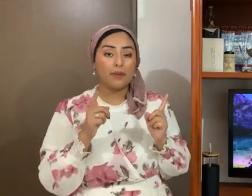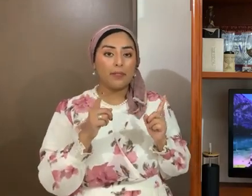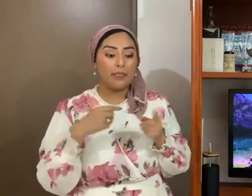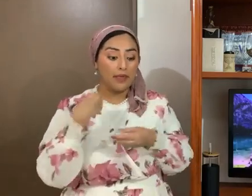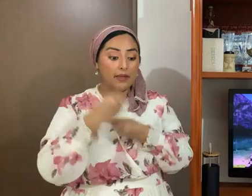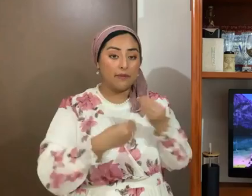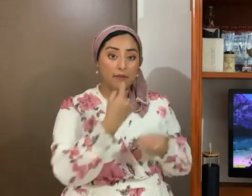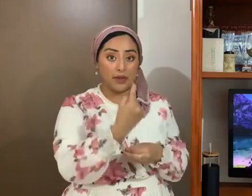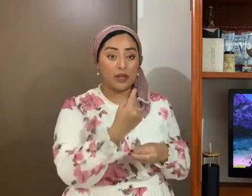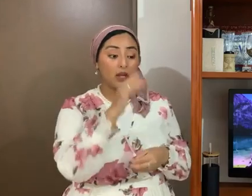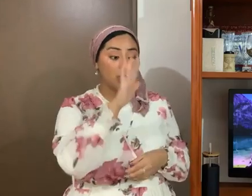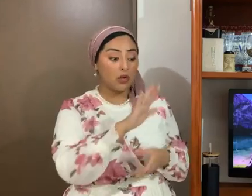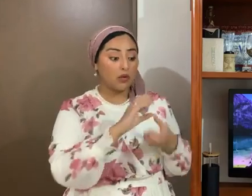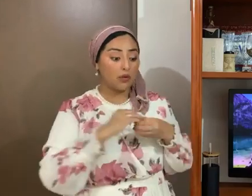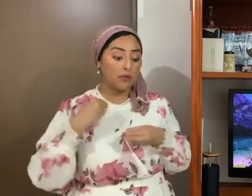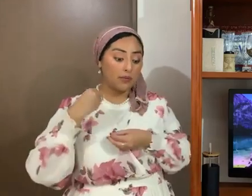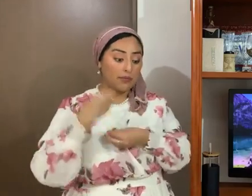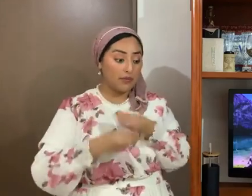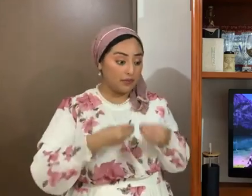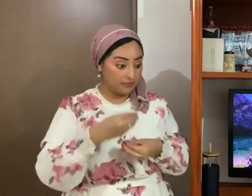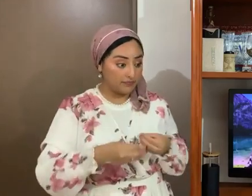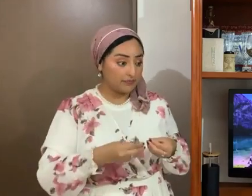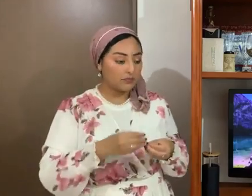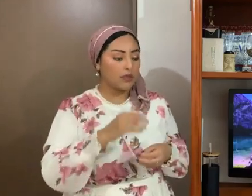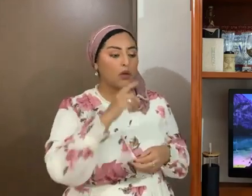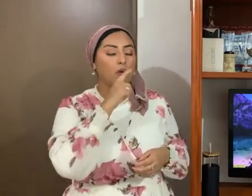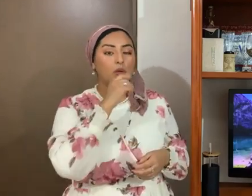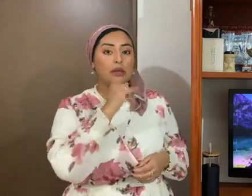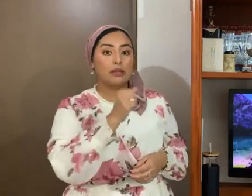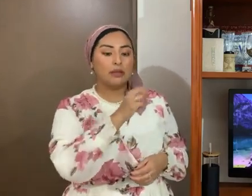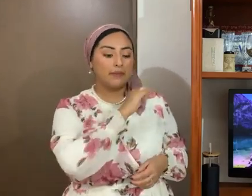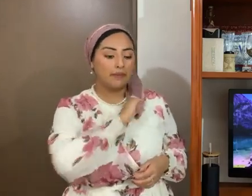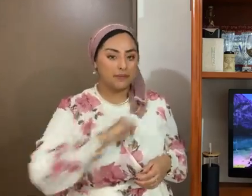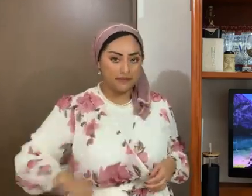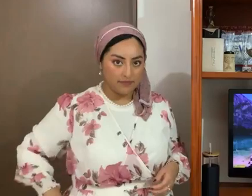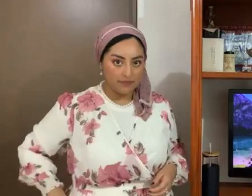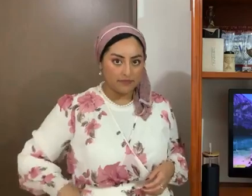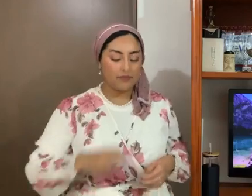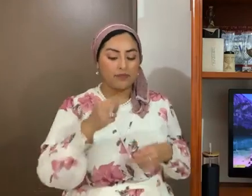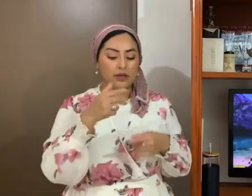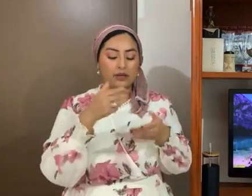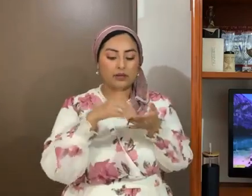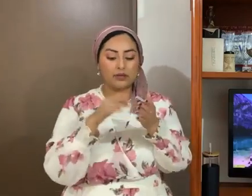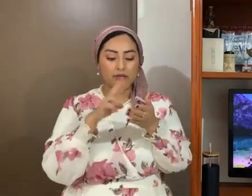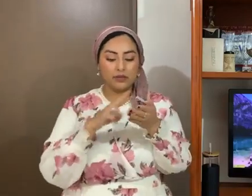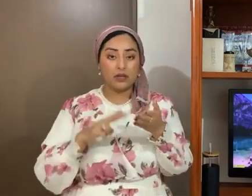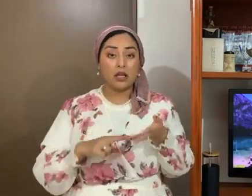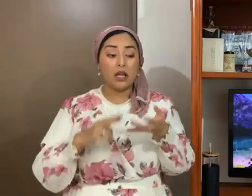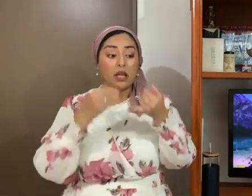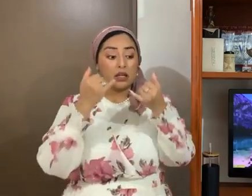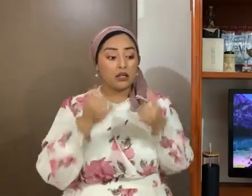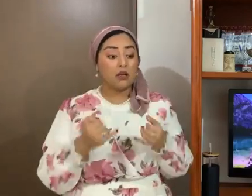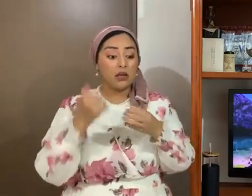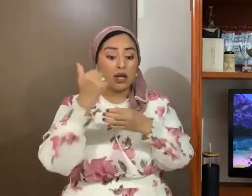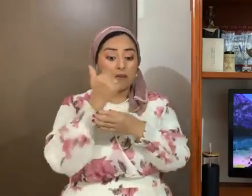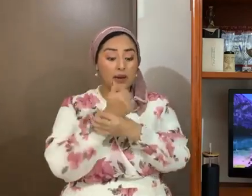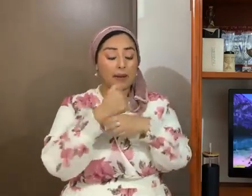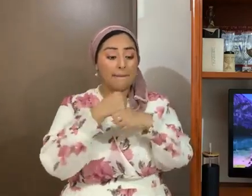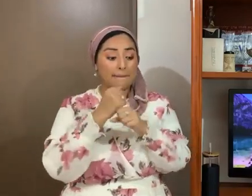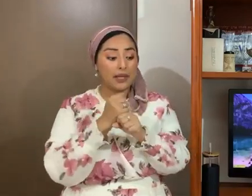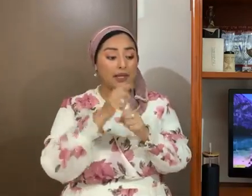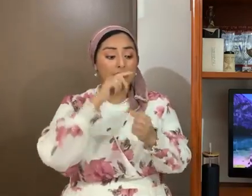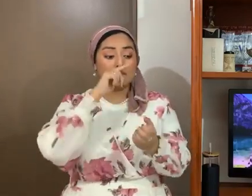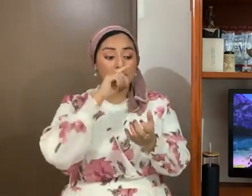uno, y a tu simiente, la cual es Mashiach. Vamos a volverlo a leer. Ahora bien, a Abraham fueron hechas